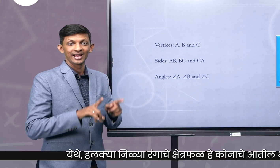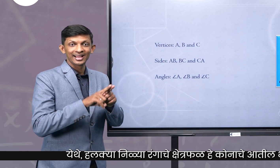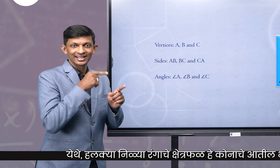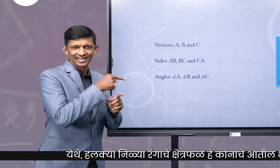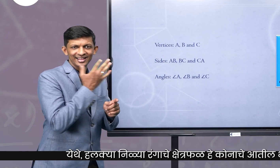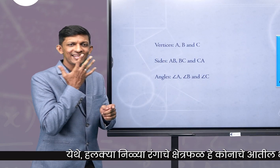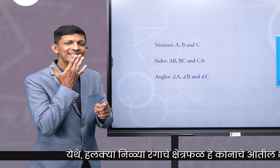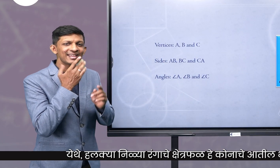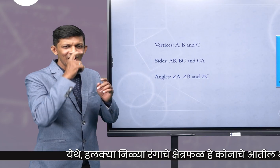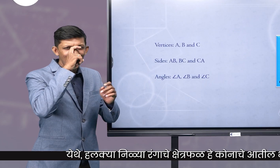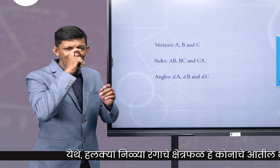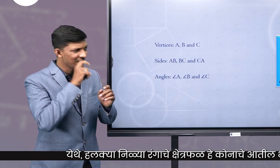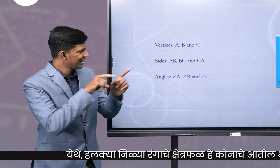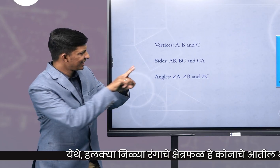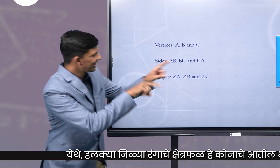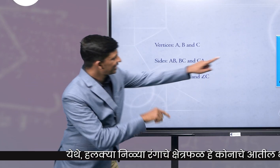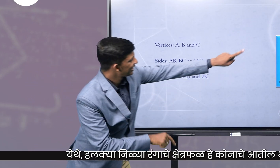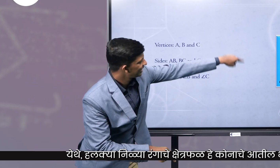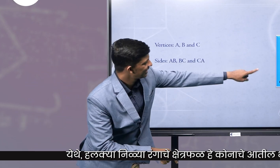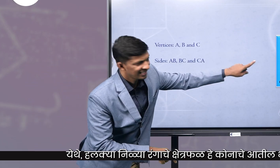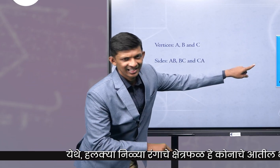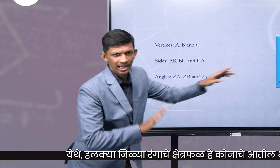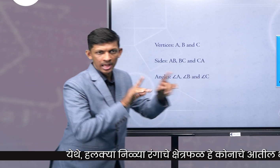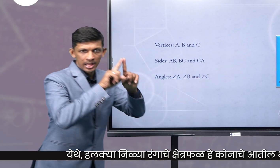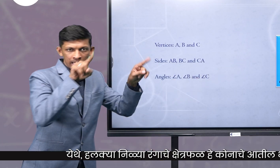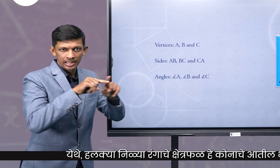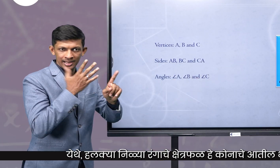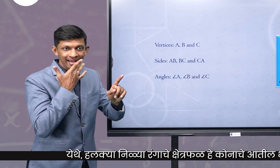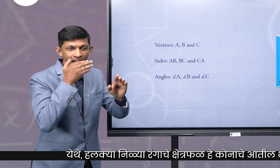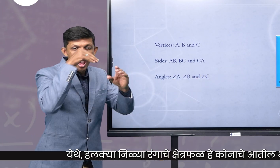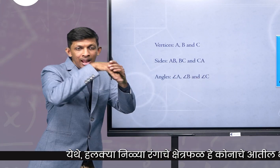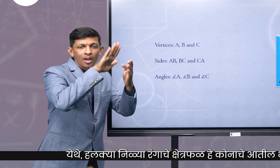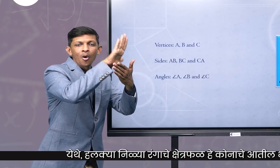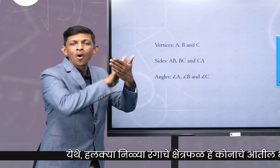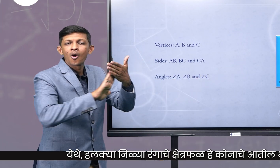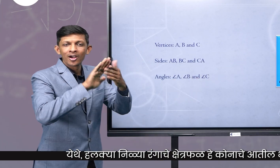येथे हलक्या निळ्या रंगाचे क्षेत्रफळ हे कोनाचे आतील भाग आहे.